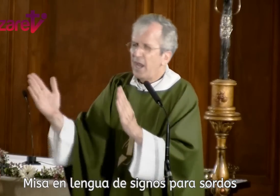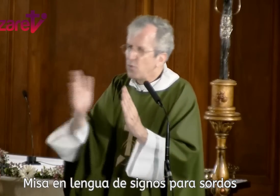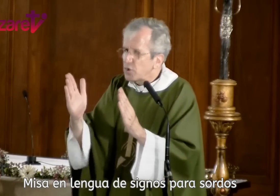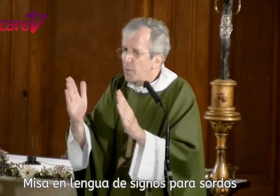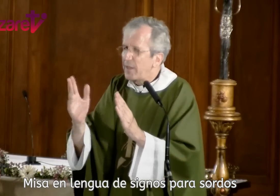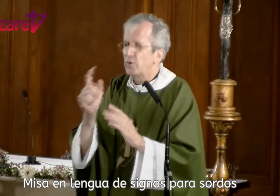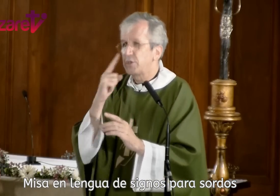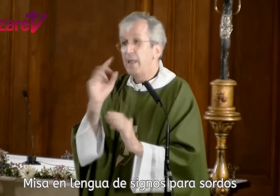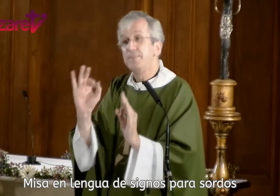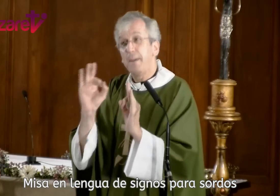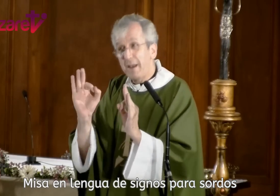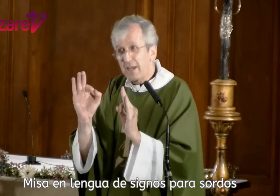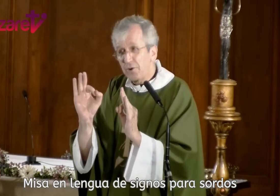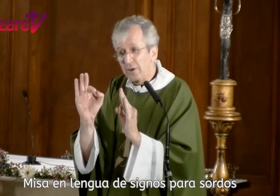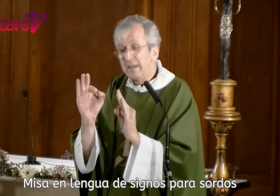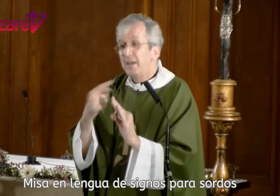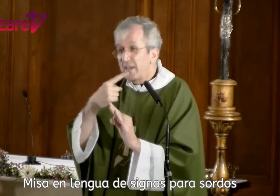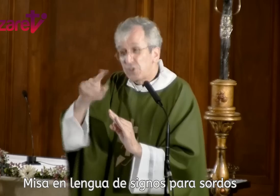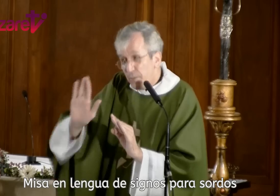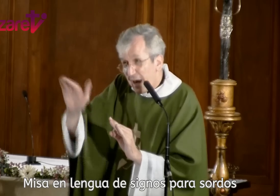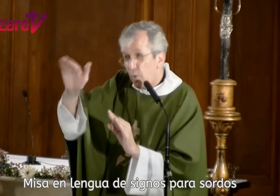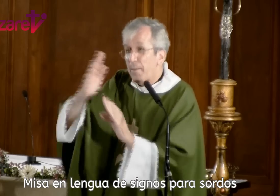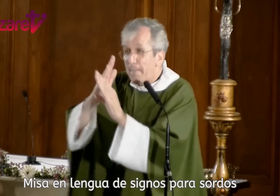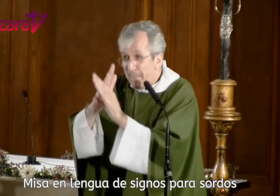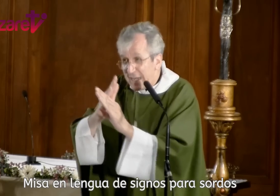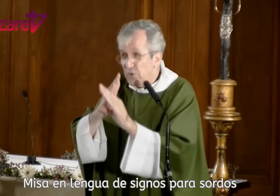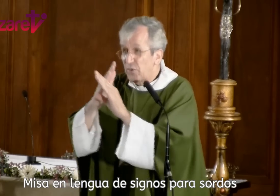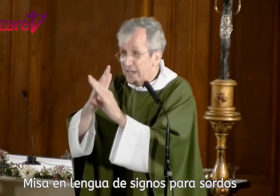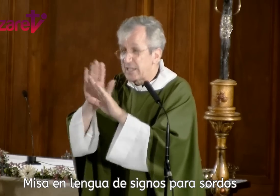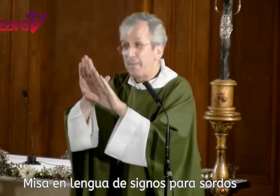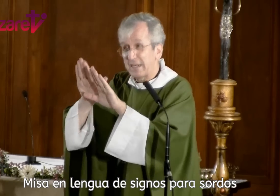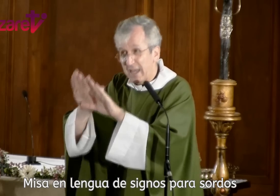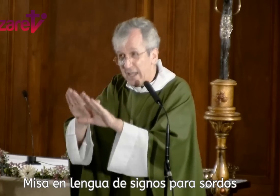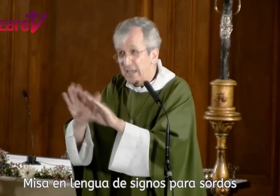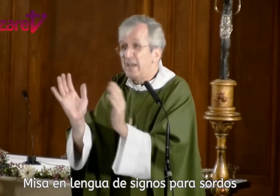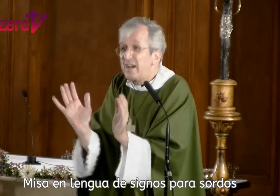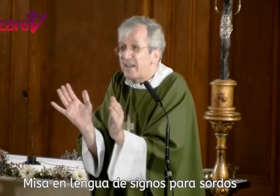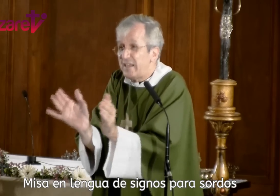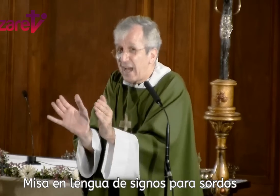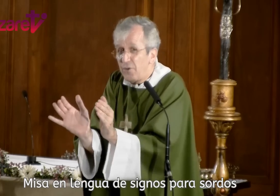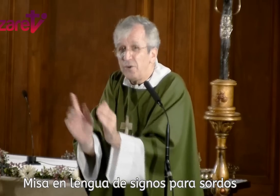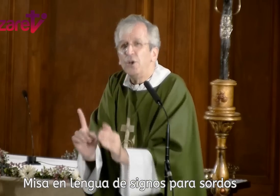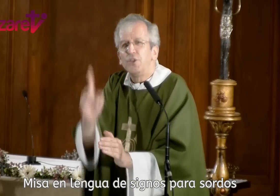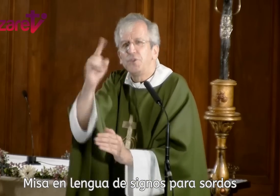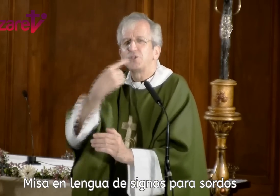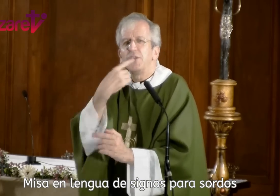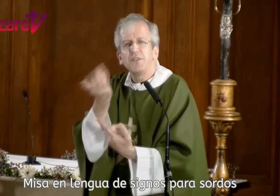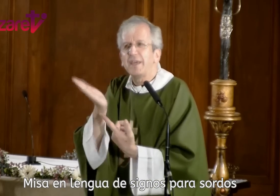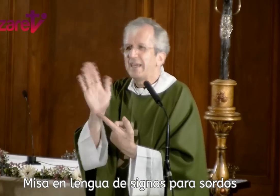unos momentos de peligro, que sube a la cueva para esconderse, para estar allí retirado. Dios le dice que se